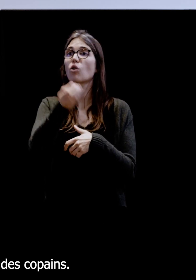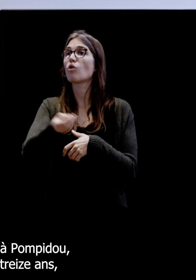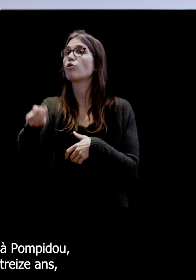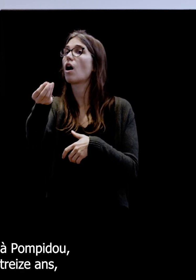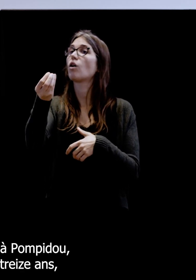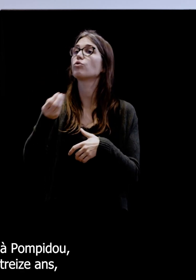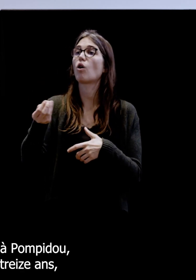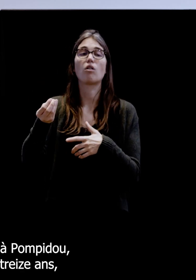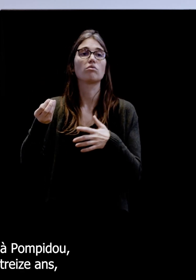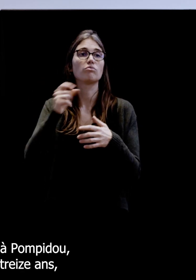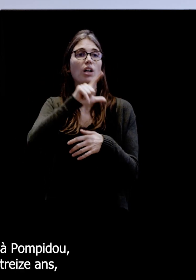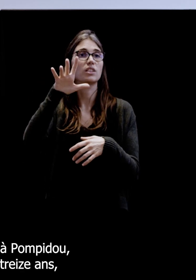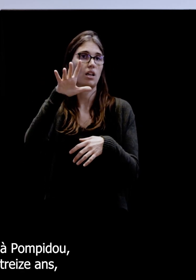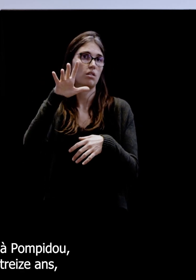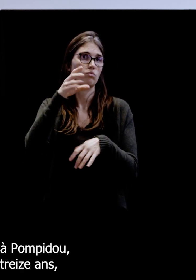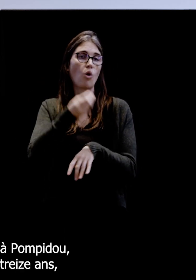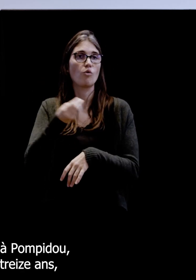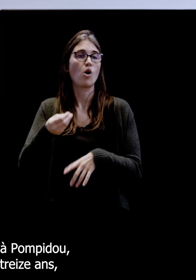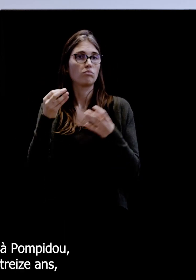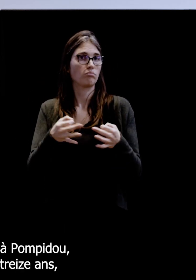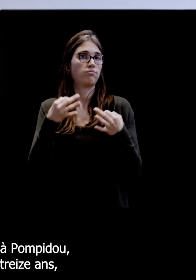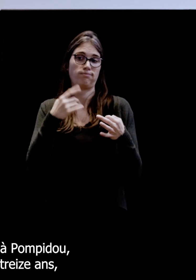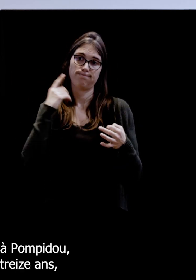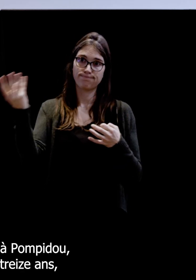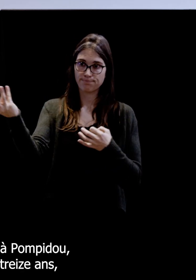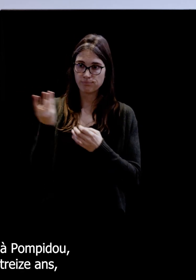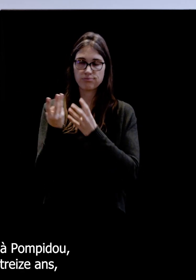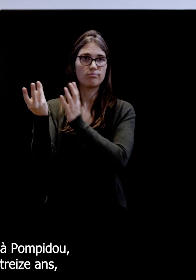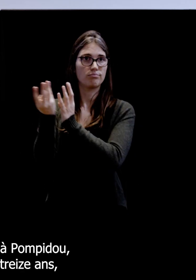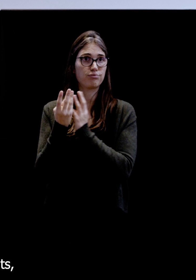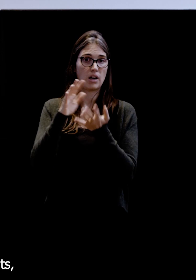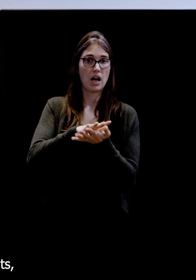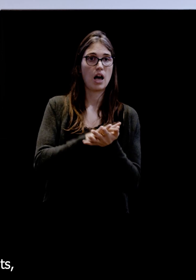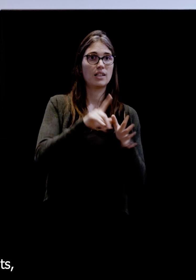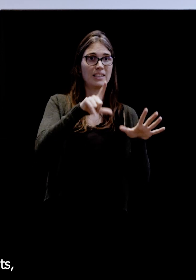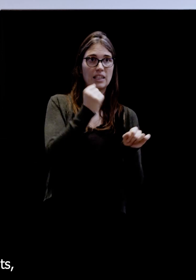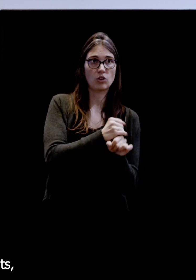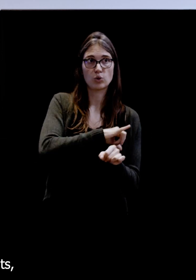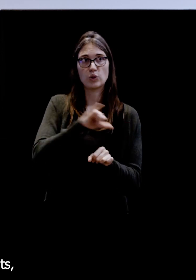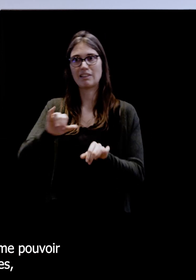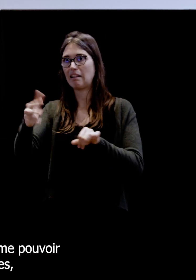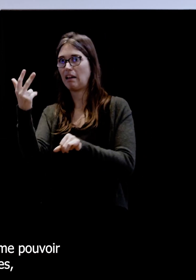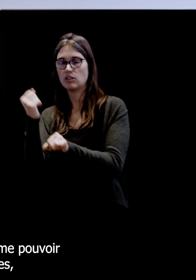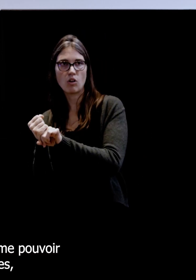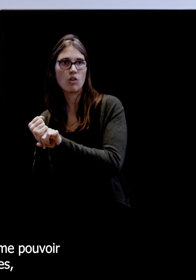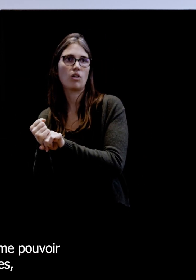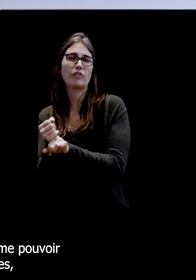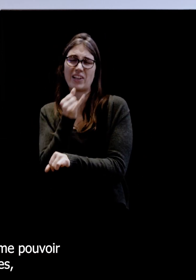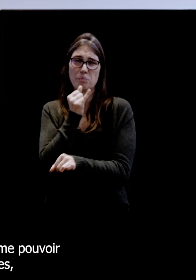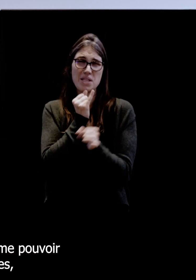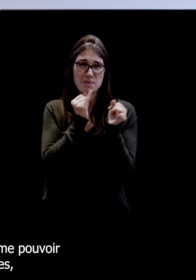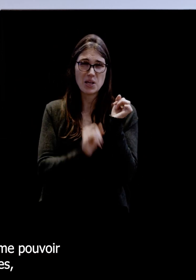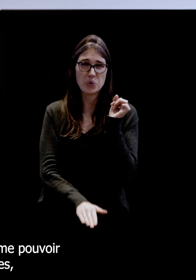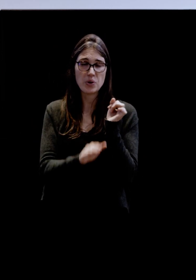des copains, bref, 25 gamins sont venus à Pompidou, des enfants entre 7 et 13 ans, donc pas tout petits, parce qu'il faut quand même